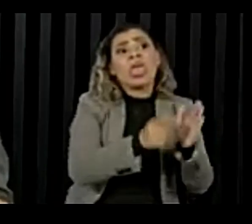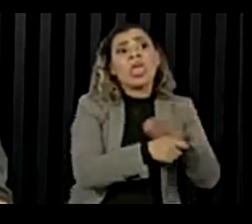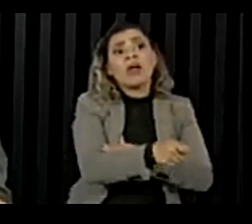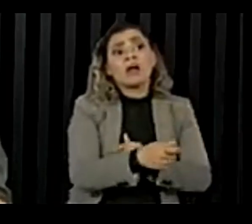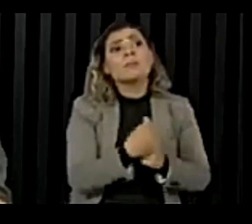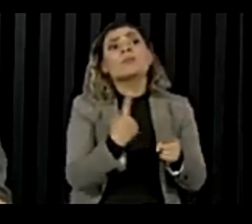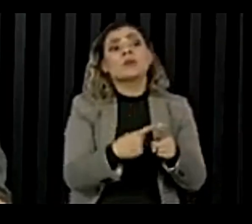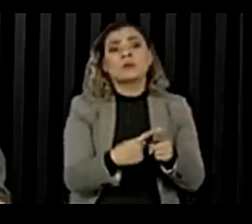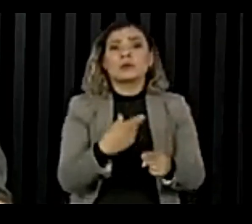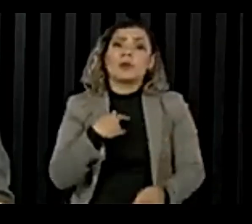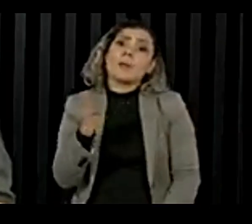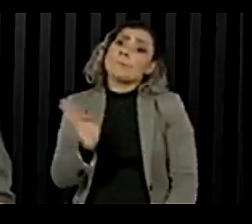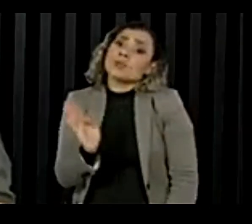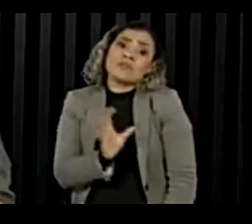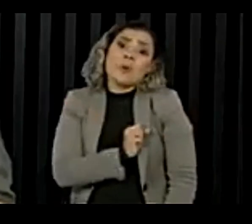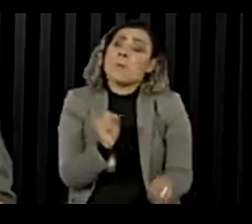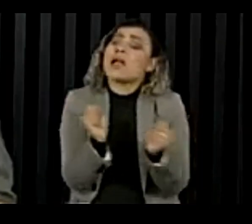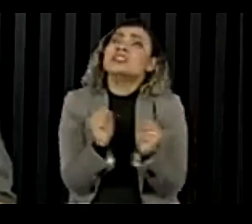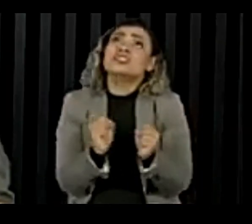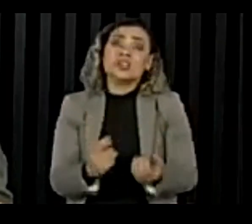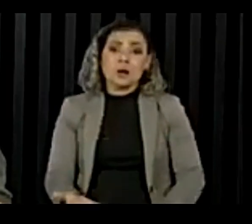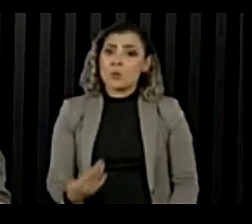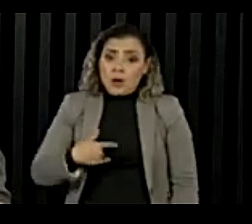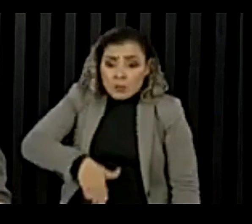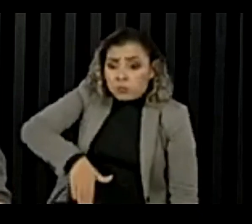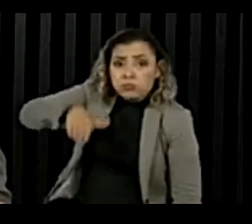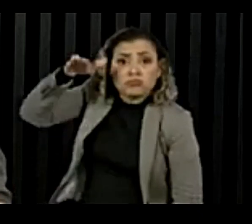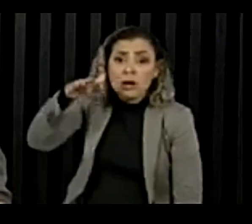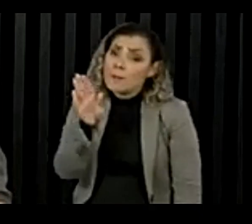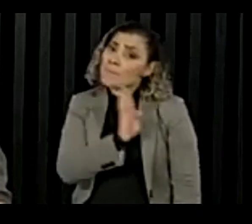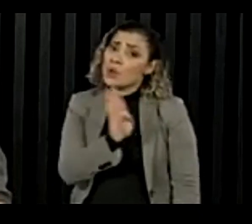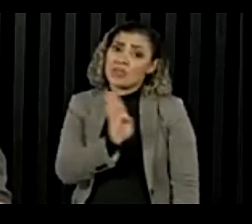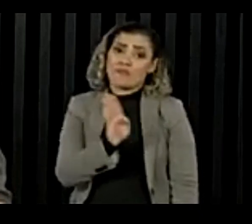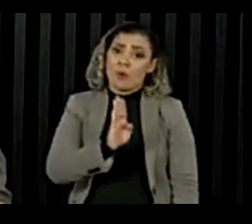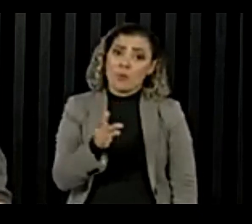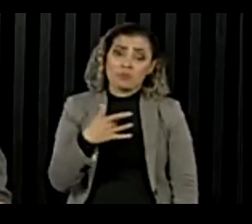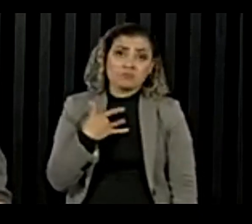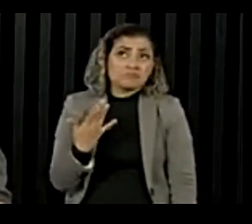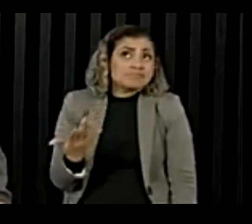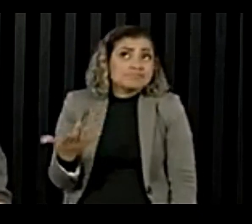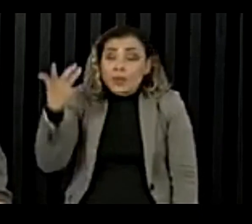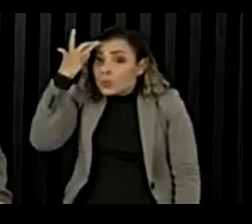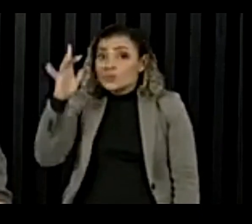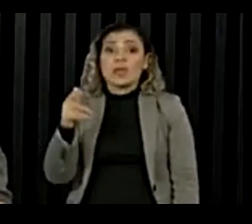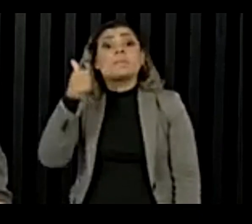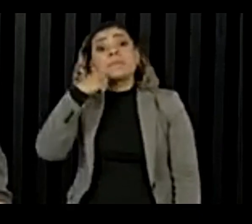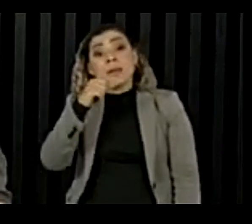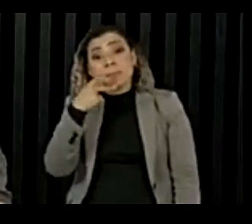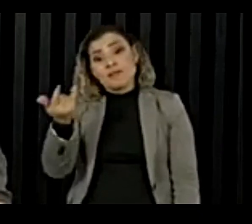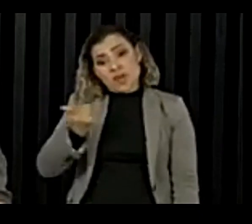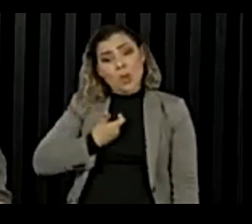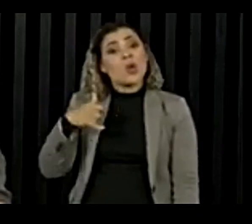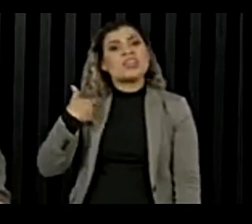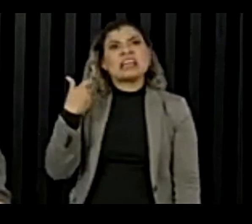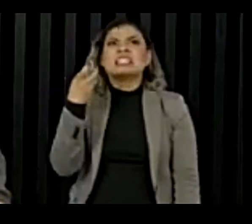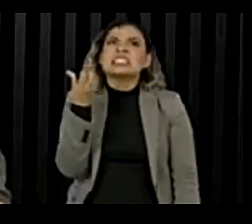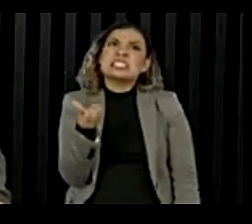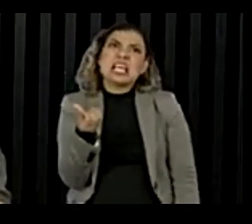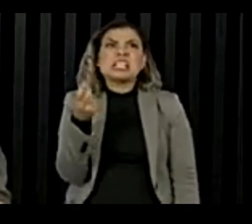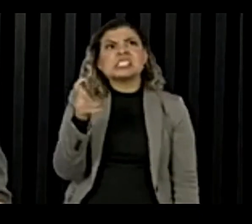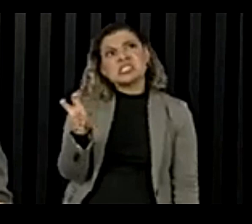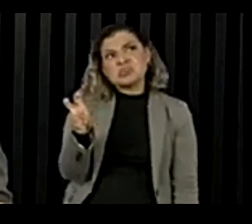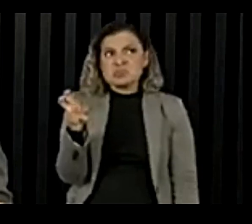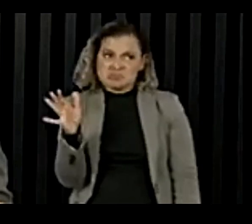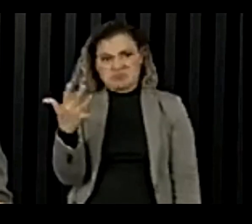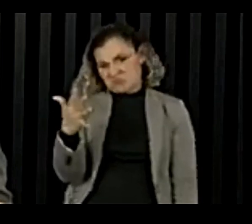O Botafogo é a minha paixão, desde que eu me entendo por gente. Eu não sei o que é. A minha mãe diz que eu, com 6, 5 anos de